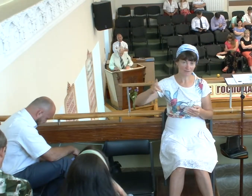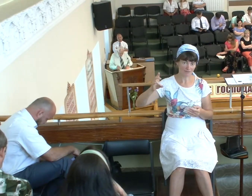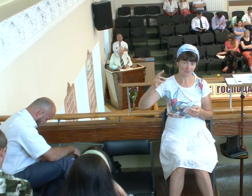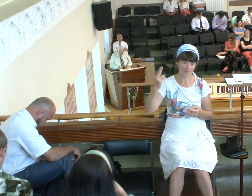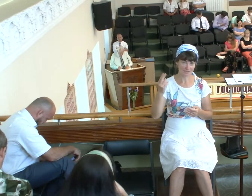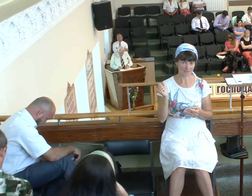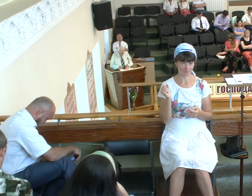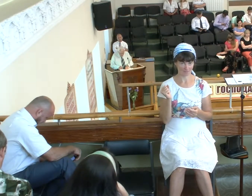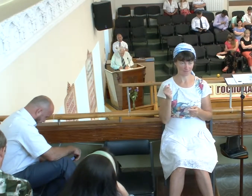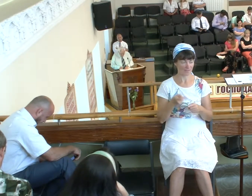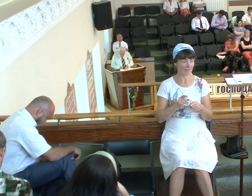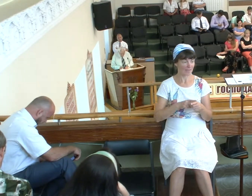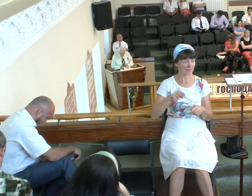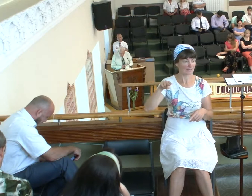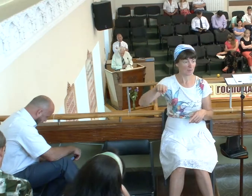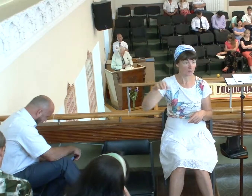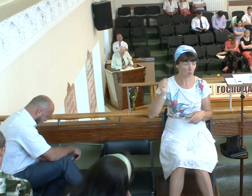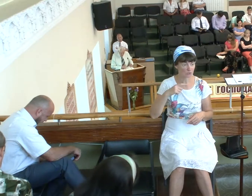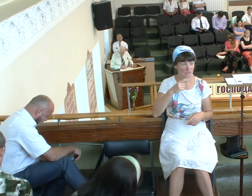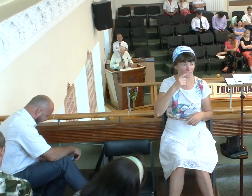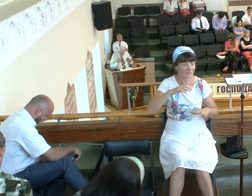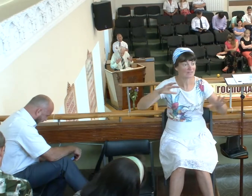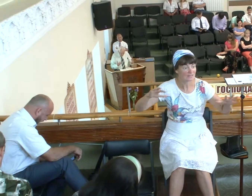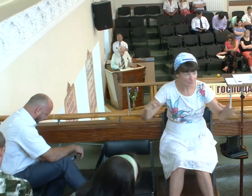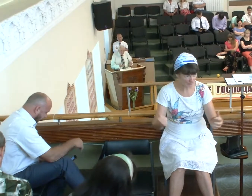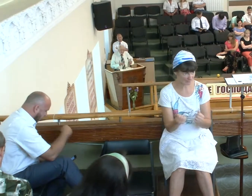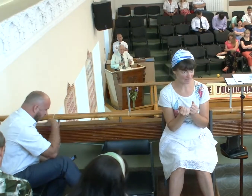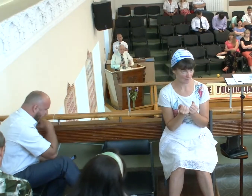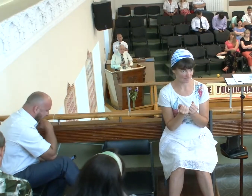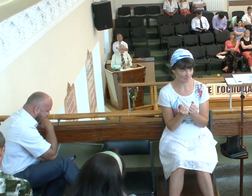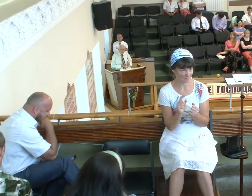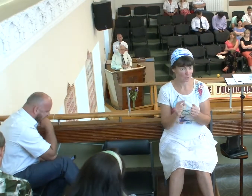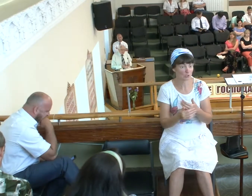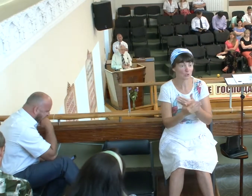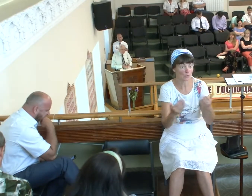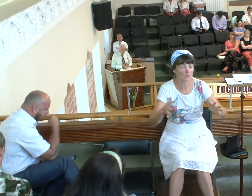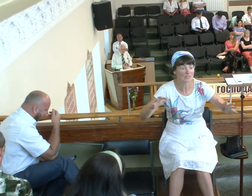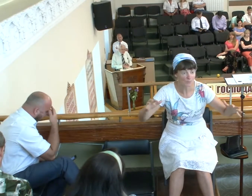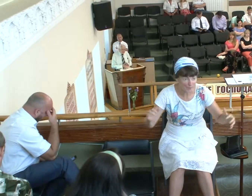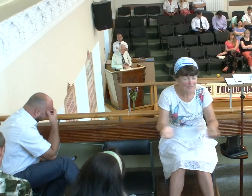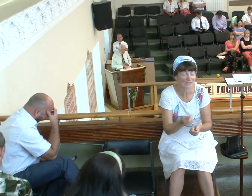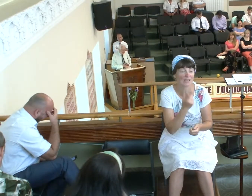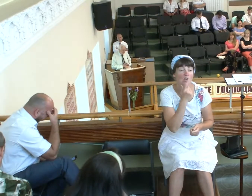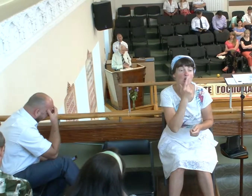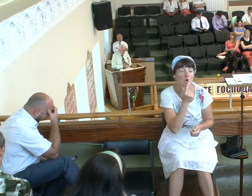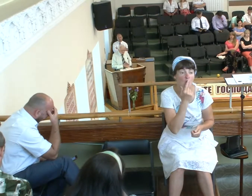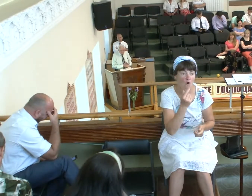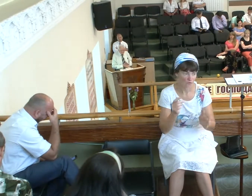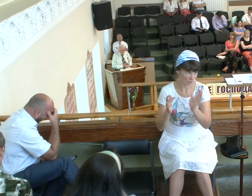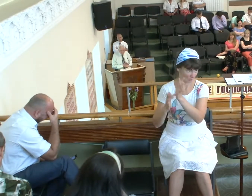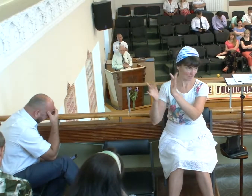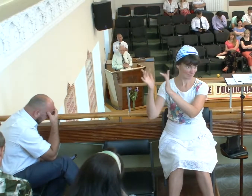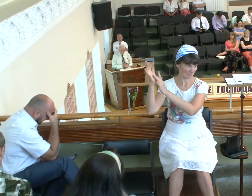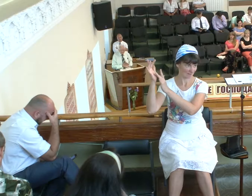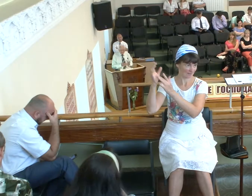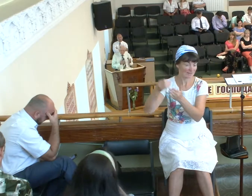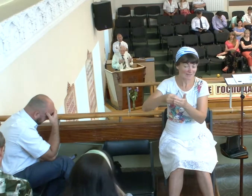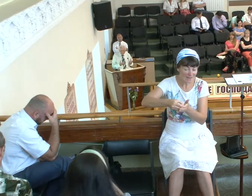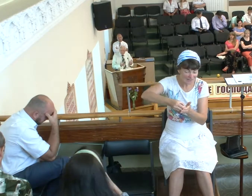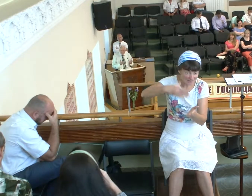о спасении, что мы спасены драгоценной кровью Христа. Братья и